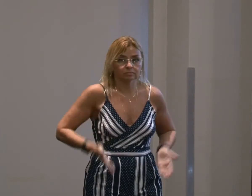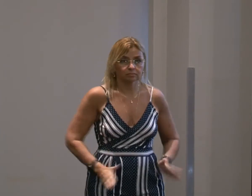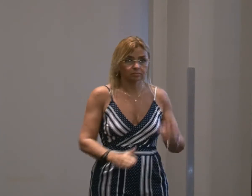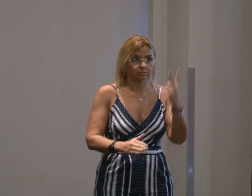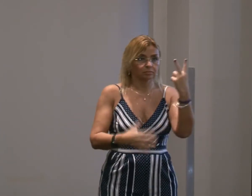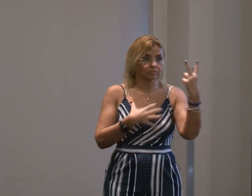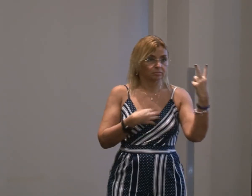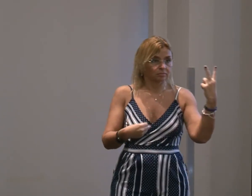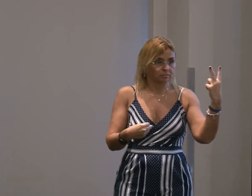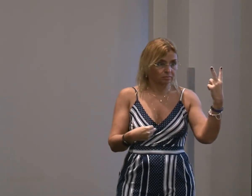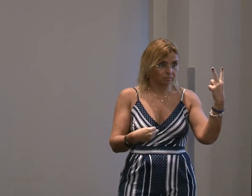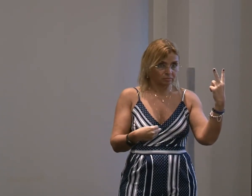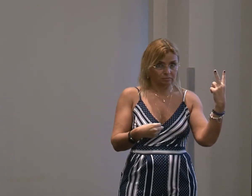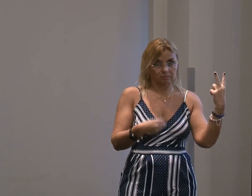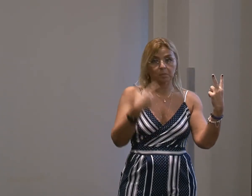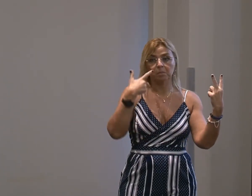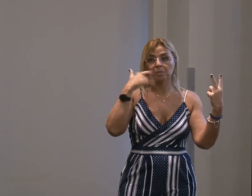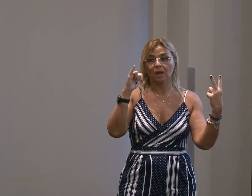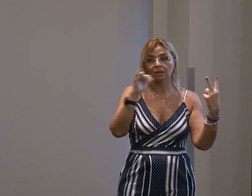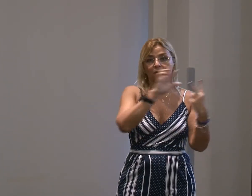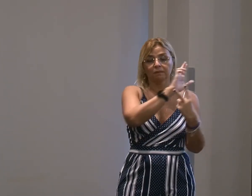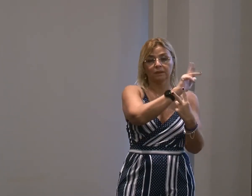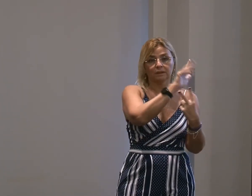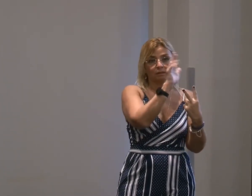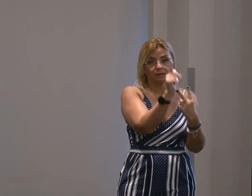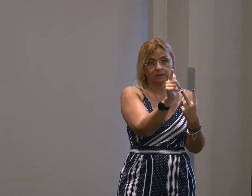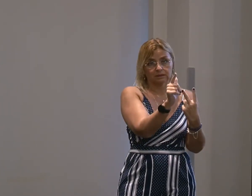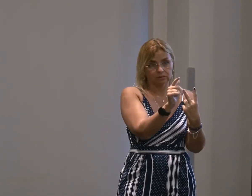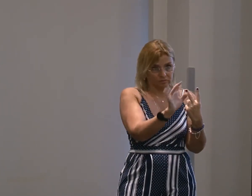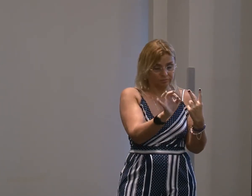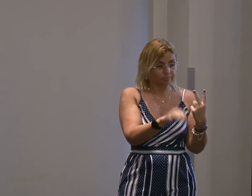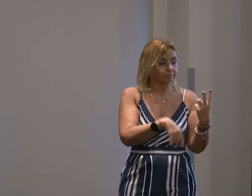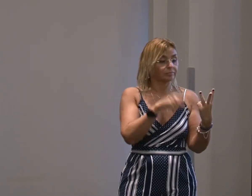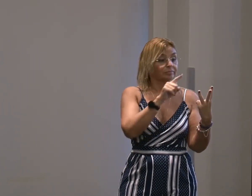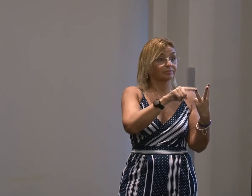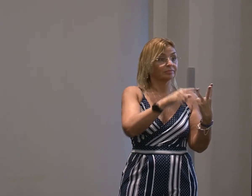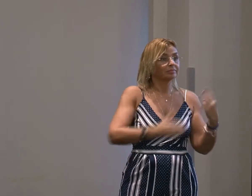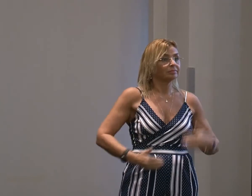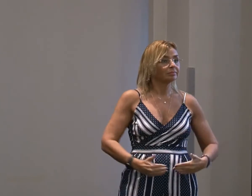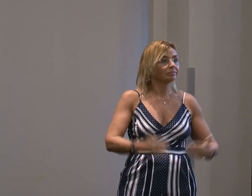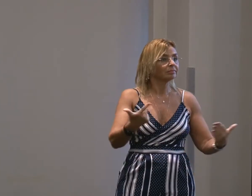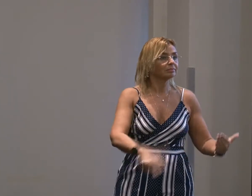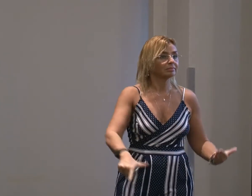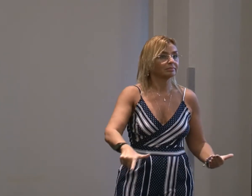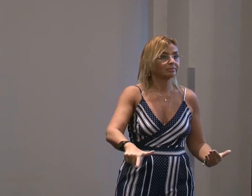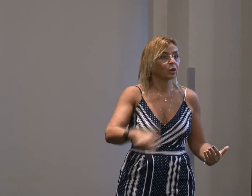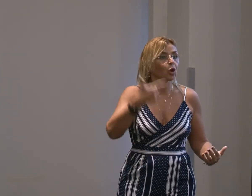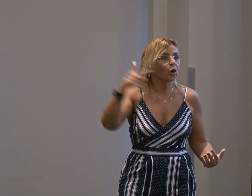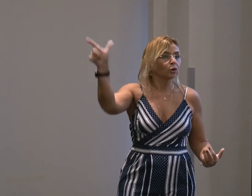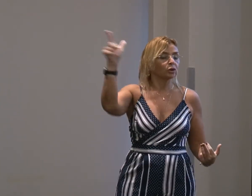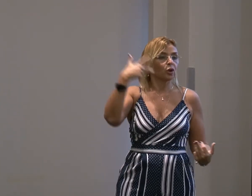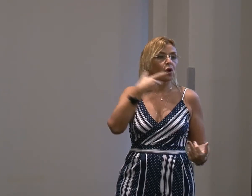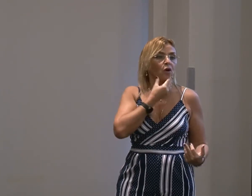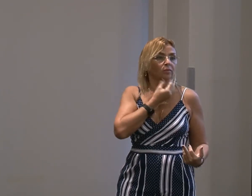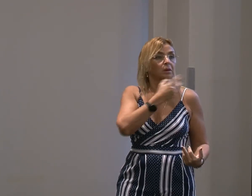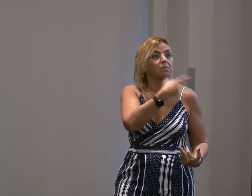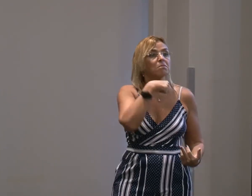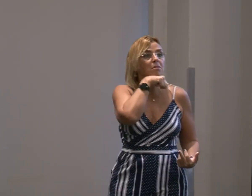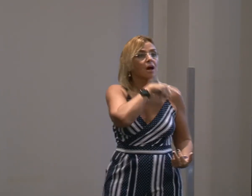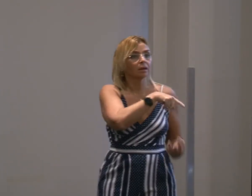Teve uma paciente que tinha 2 filhos de pais diferentes. E ela ficou